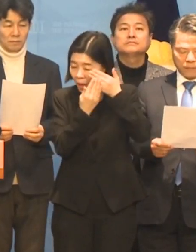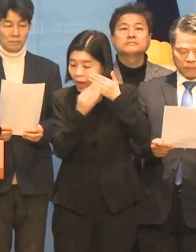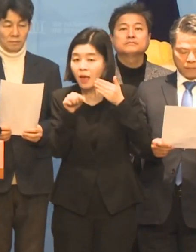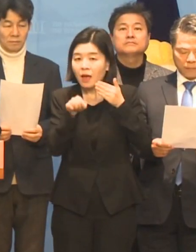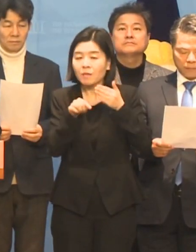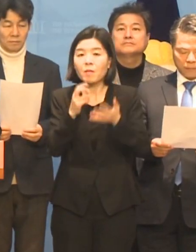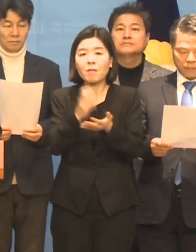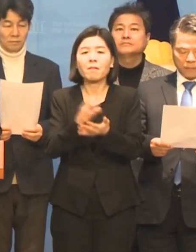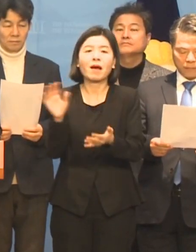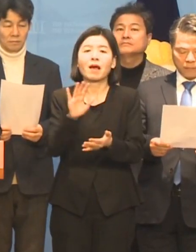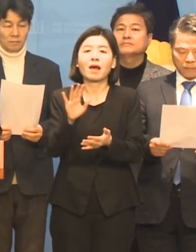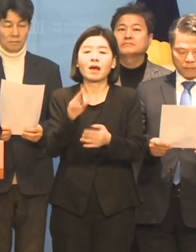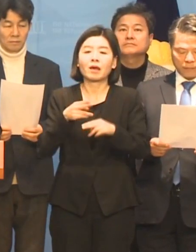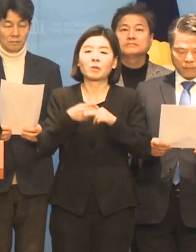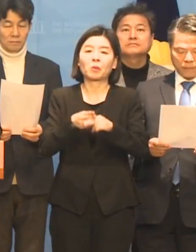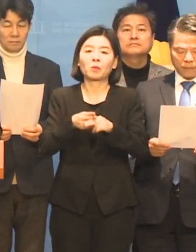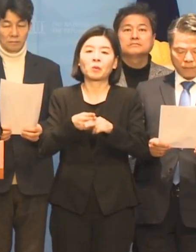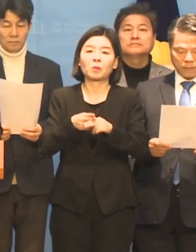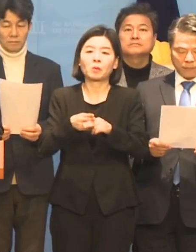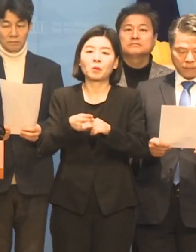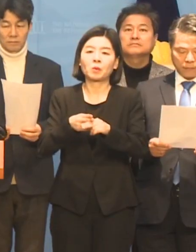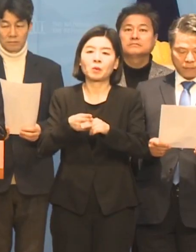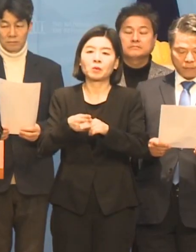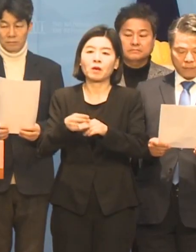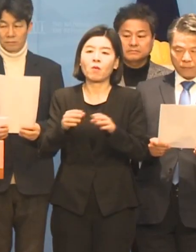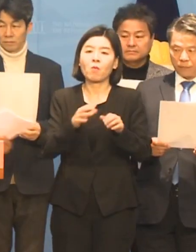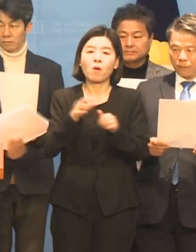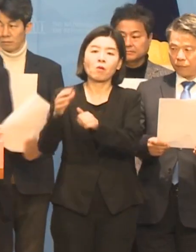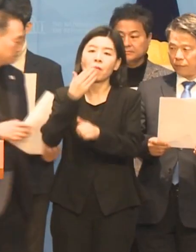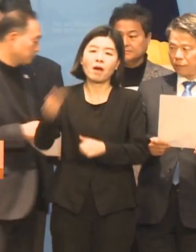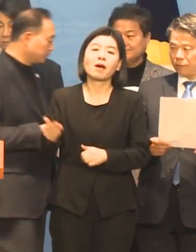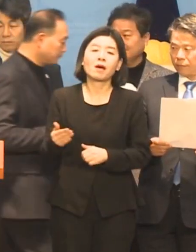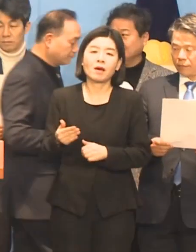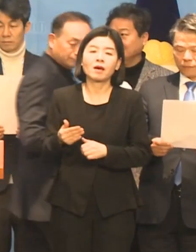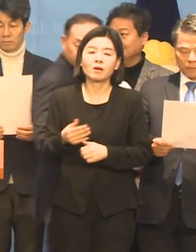아니라 독재자의 칼이 될 뿐입니다.